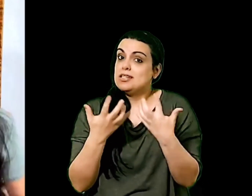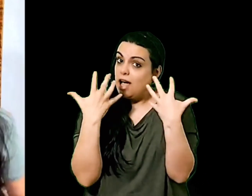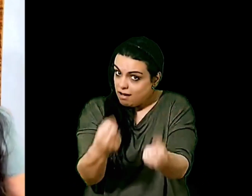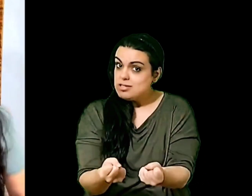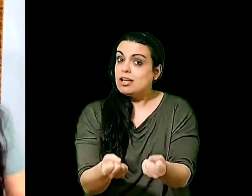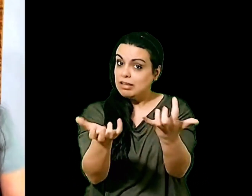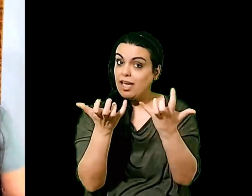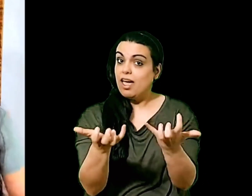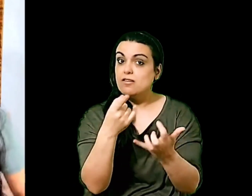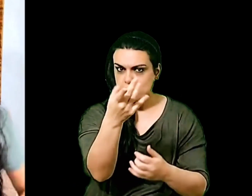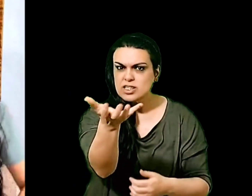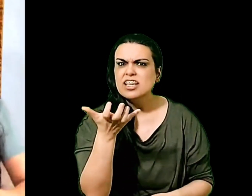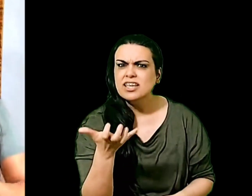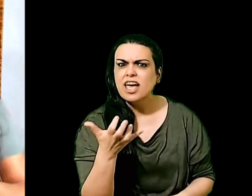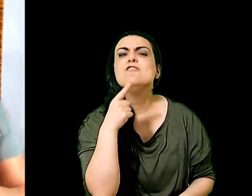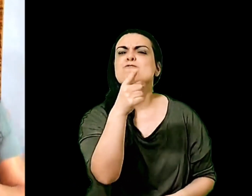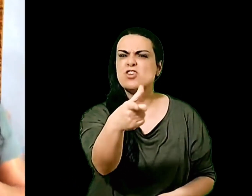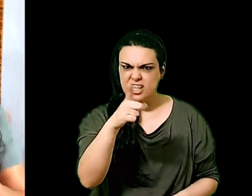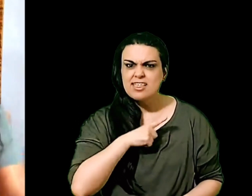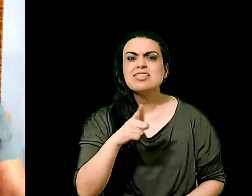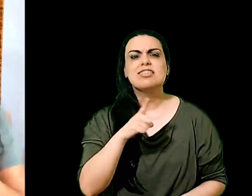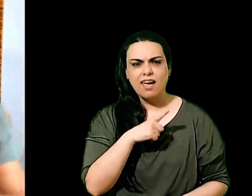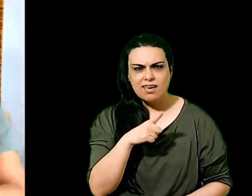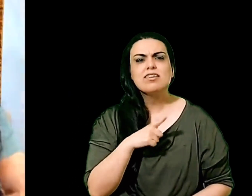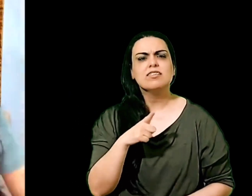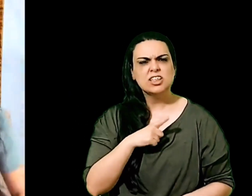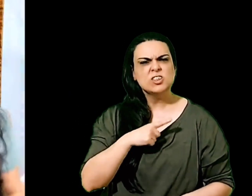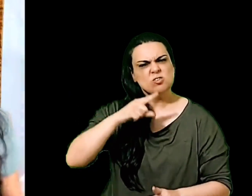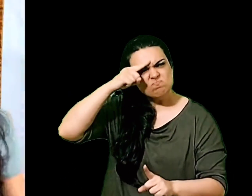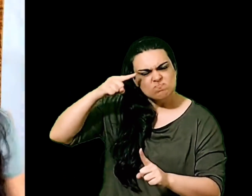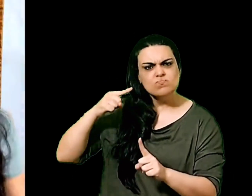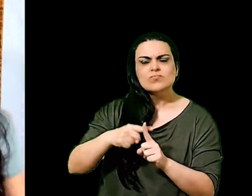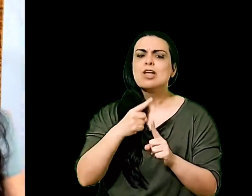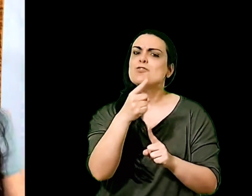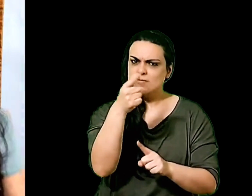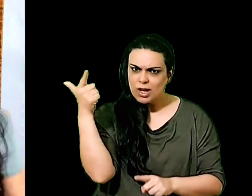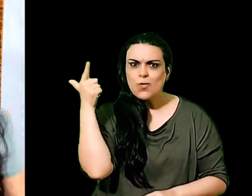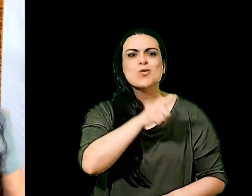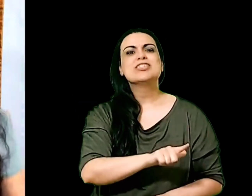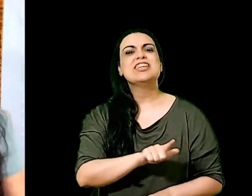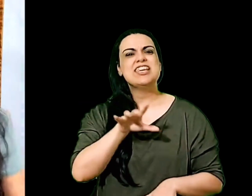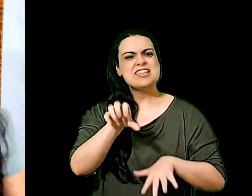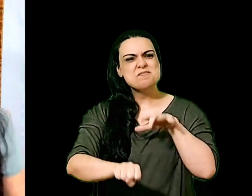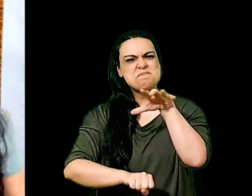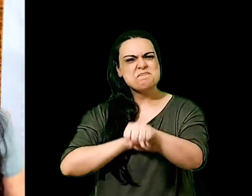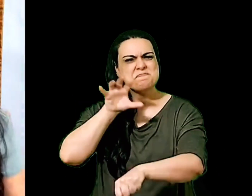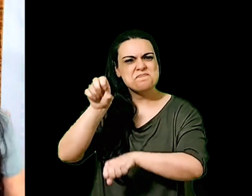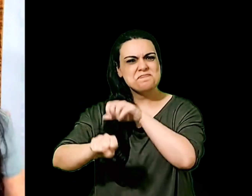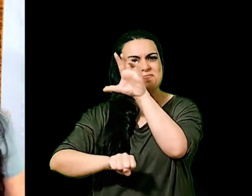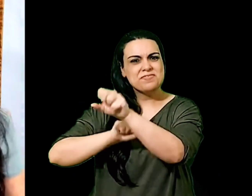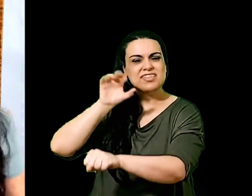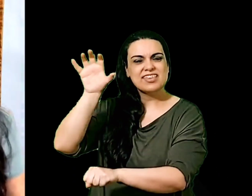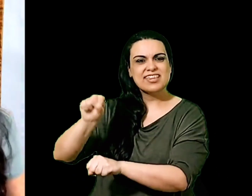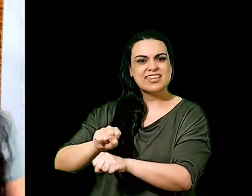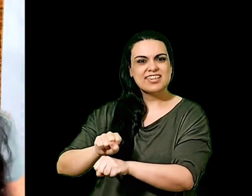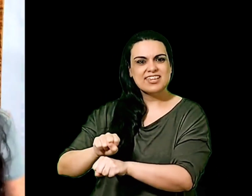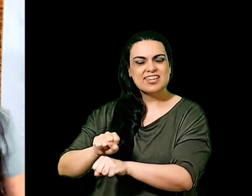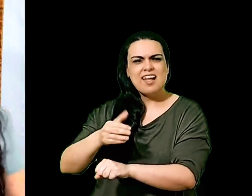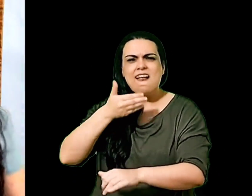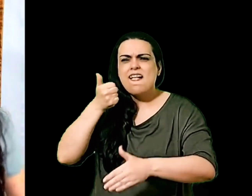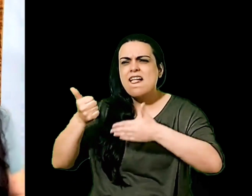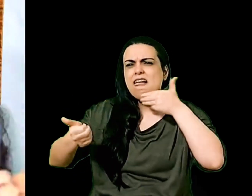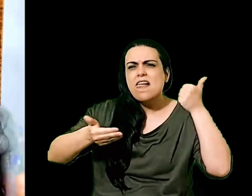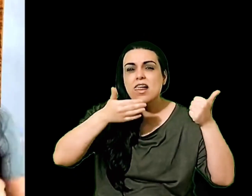que ter disposição para colher. E você vai ter a disposição que você precisa para colher. Você vai conseguir colher. E